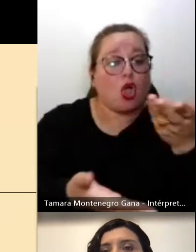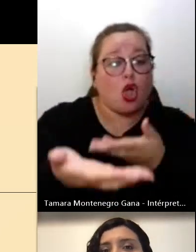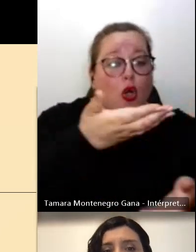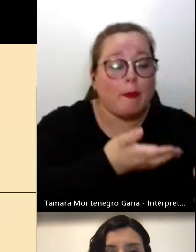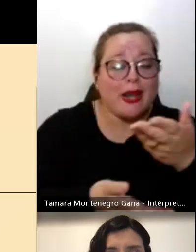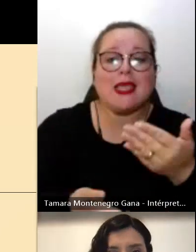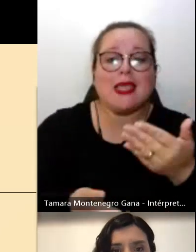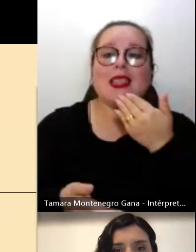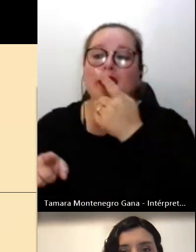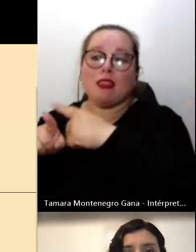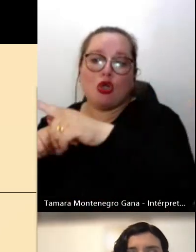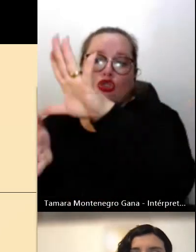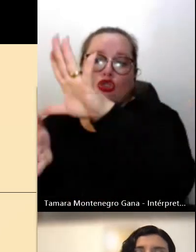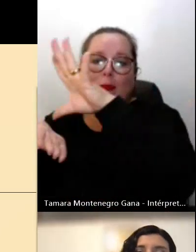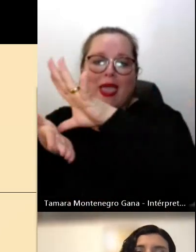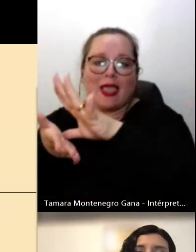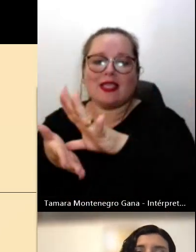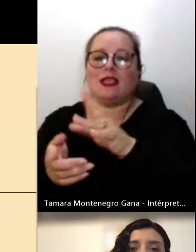de Chile, etc.